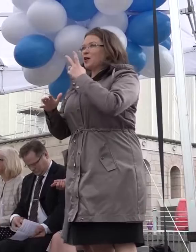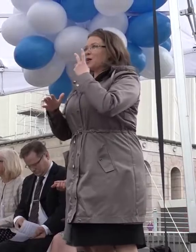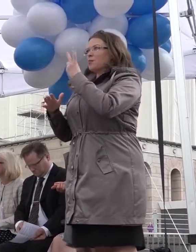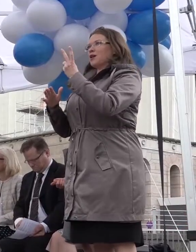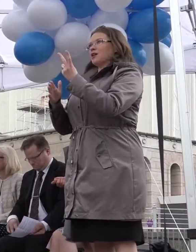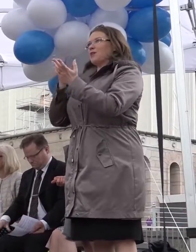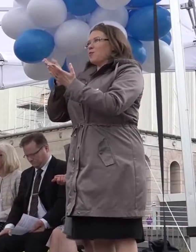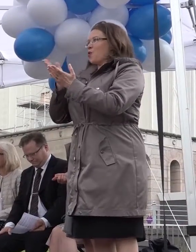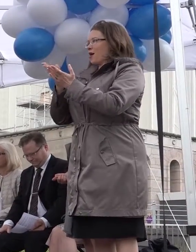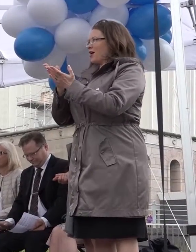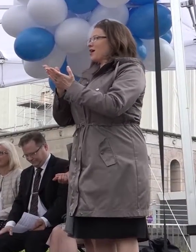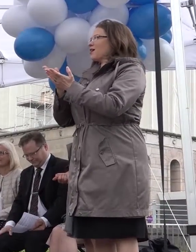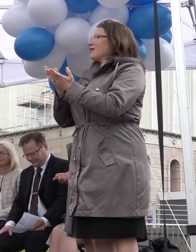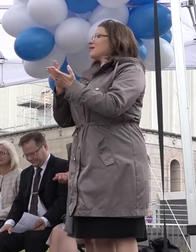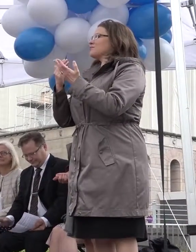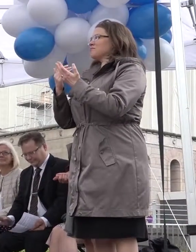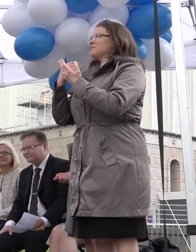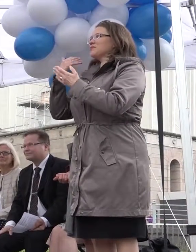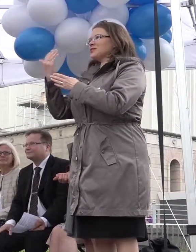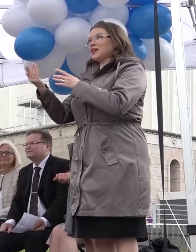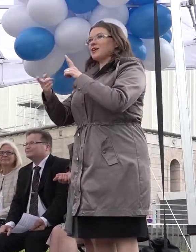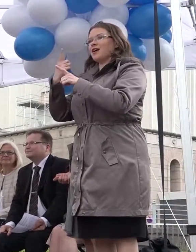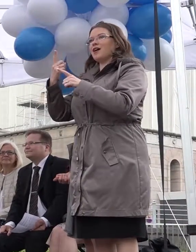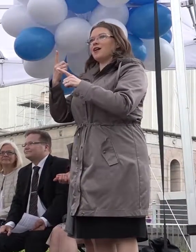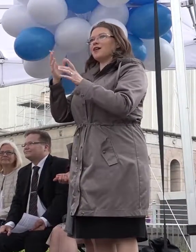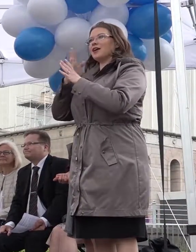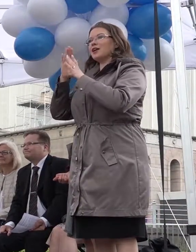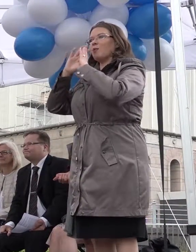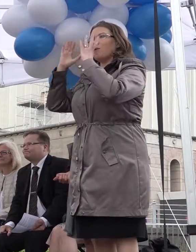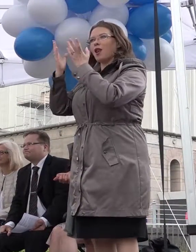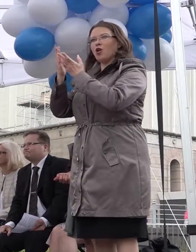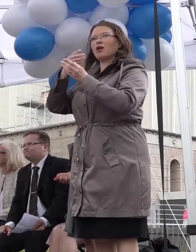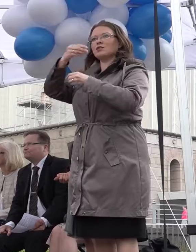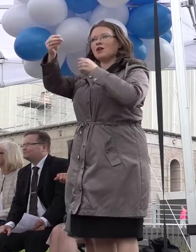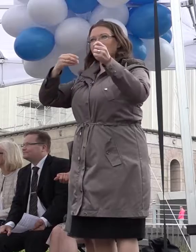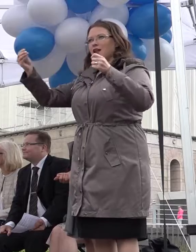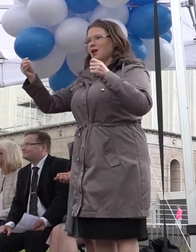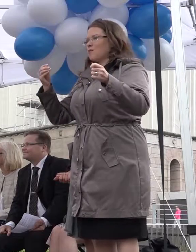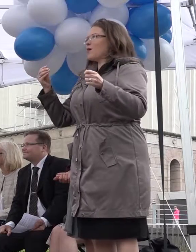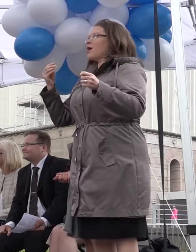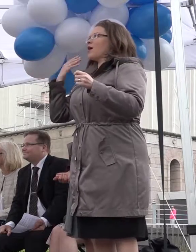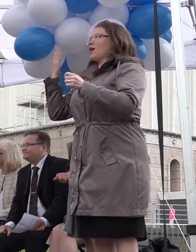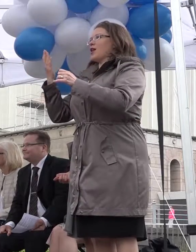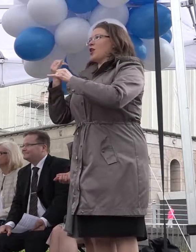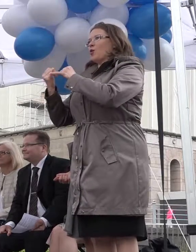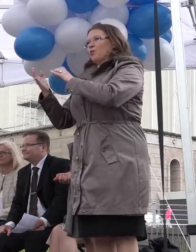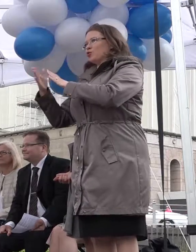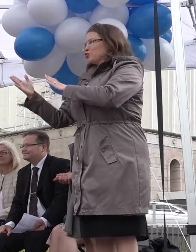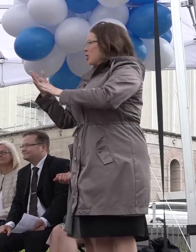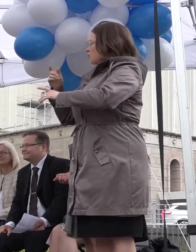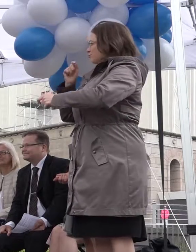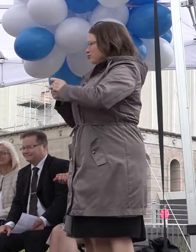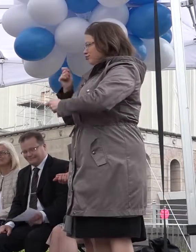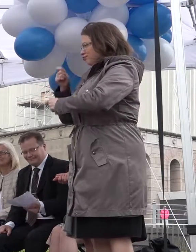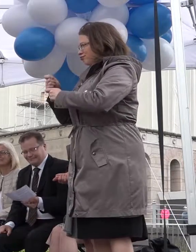Ja sen jälkeen sitten alamme jakelemaan ilmapalloja, jotka lähetämme rumpujen pärinän saatteessa taivaalle. Eli